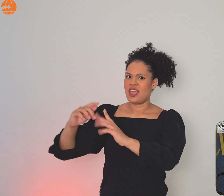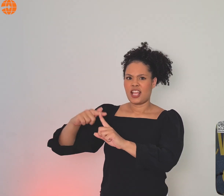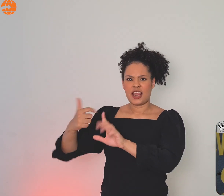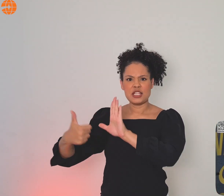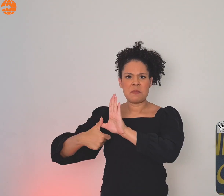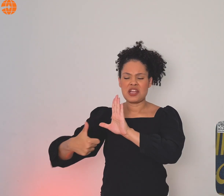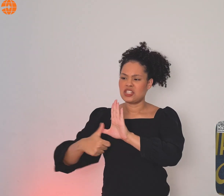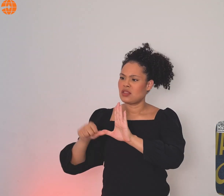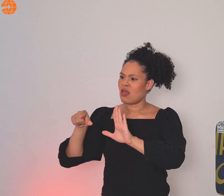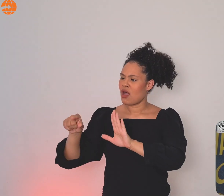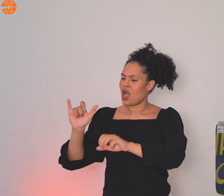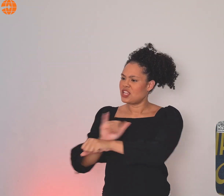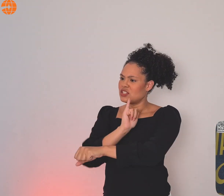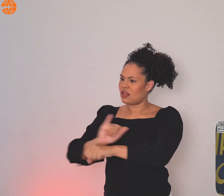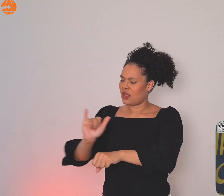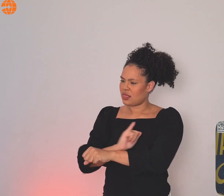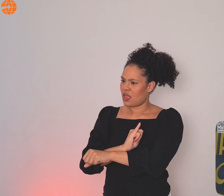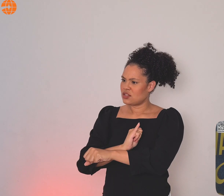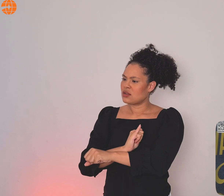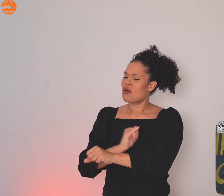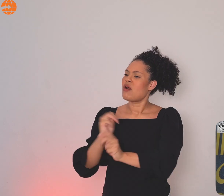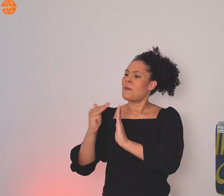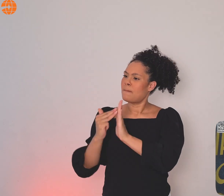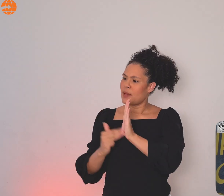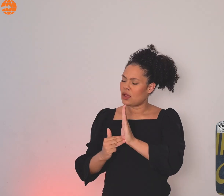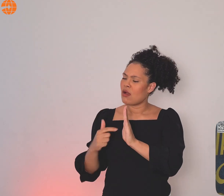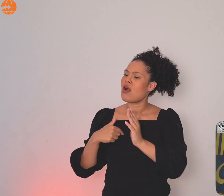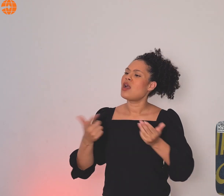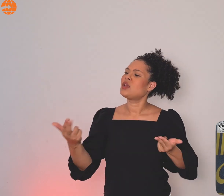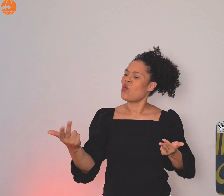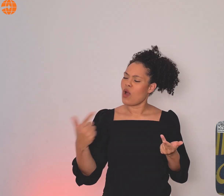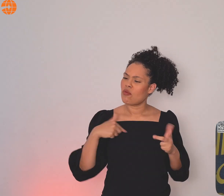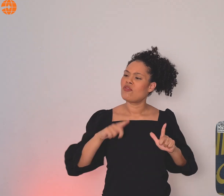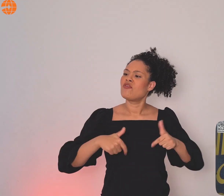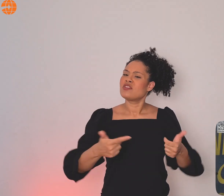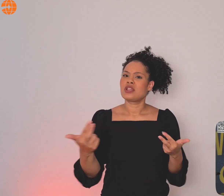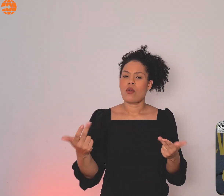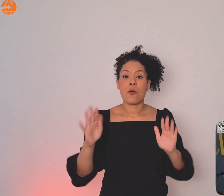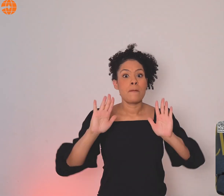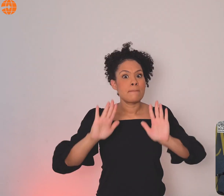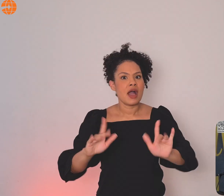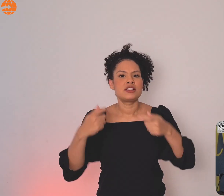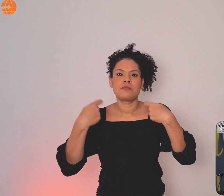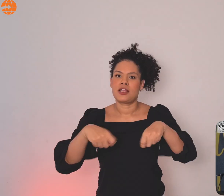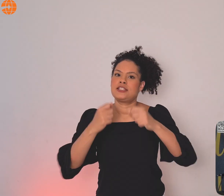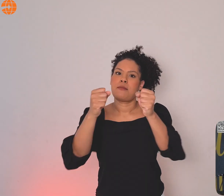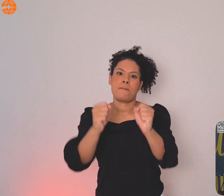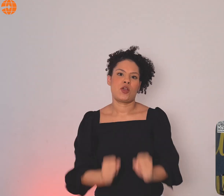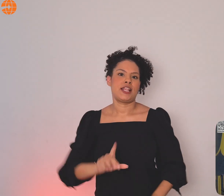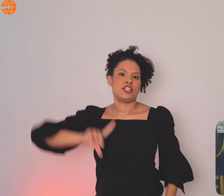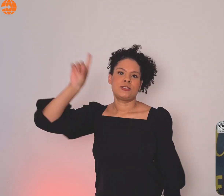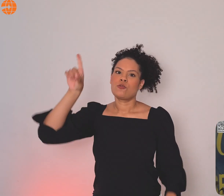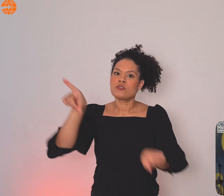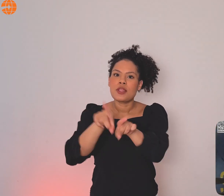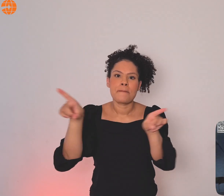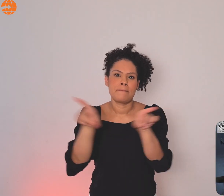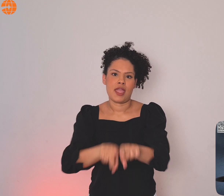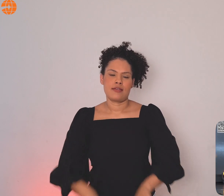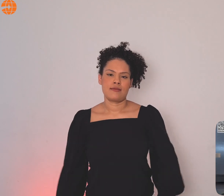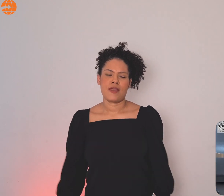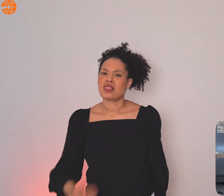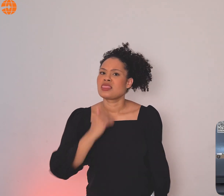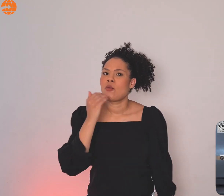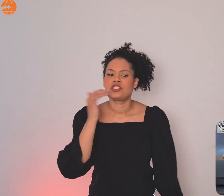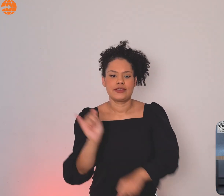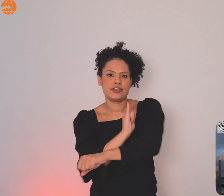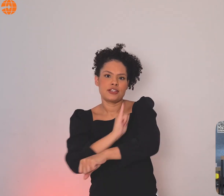Pegue o mover de Deus, porque o modelo não resolve, a estratégia não resolve. Nós somos filhos